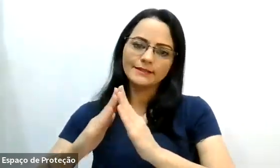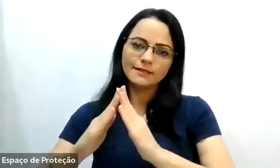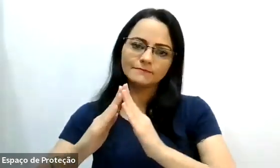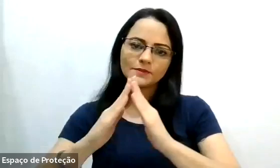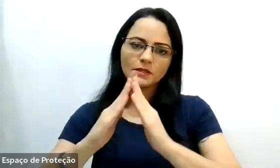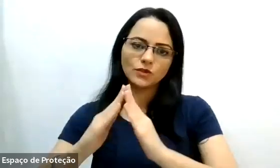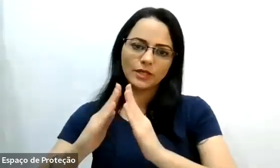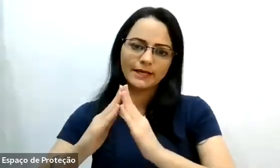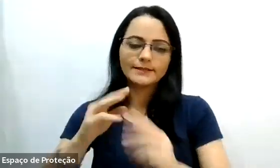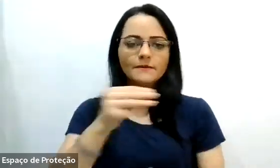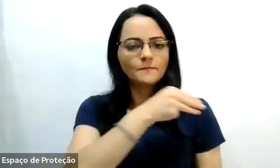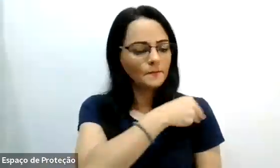Casa, sinal de casa.